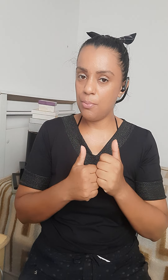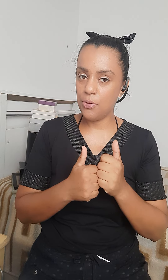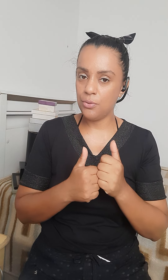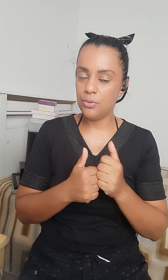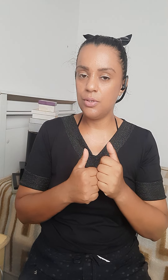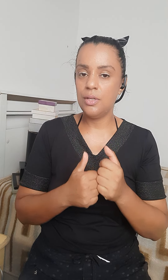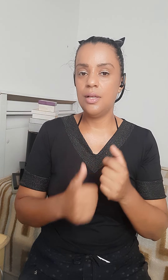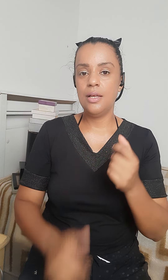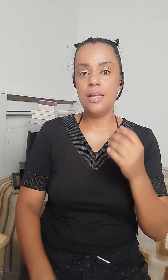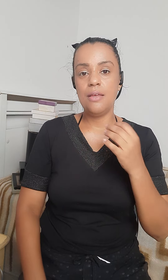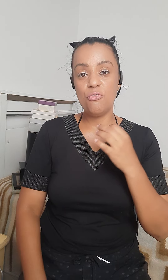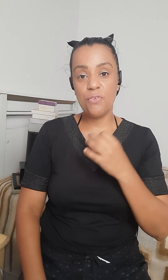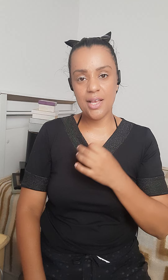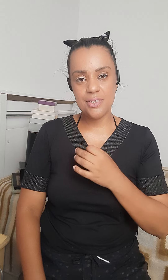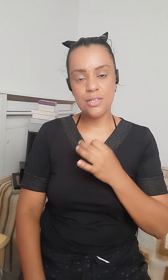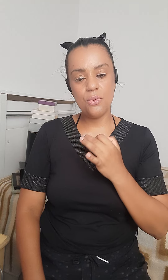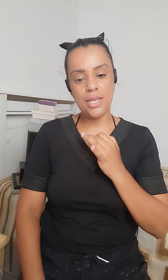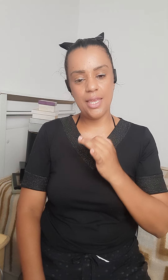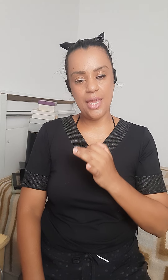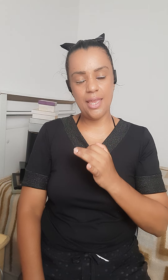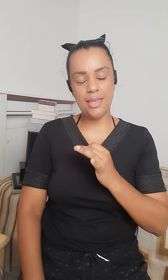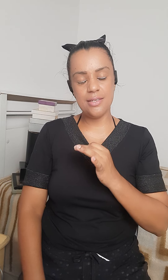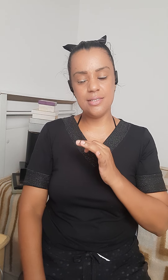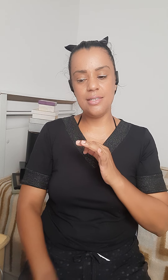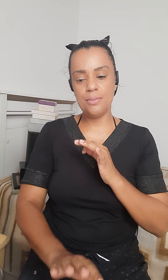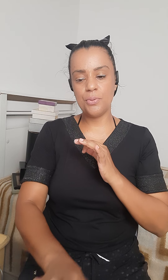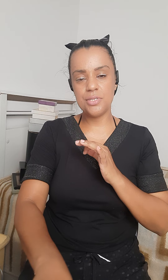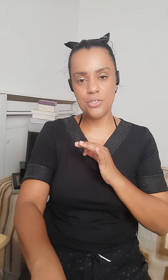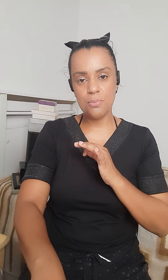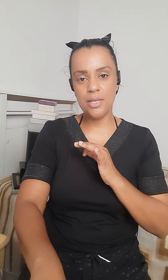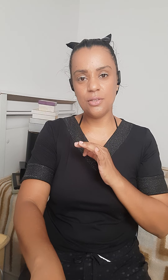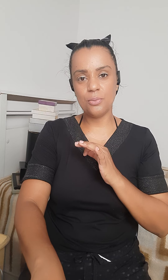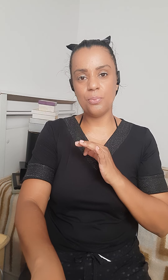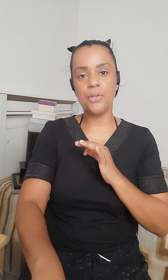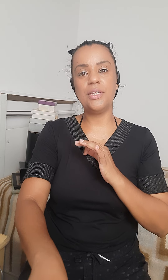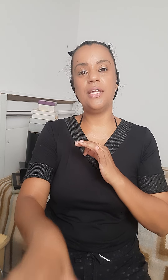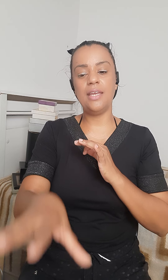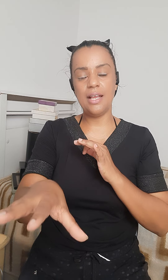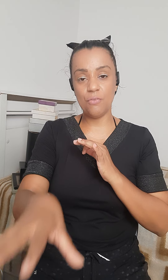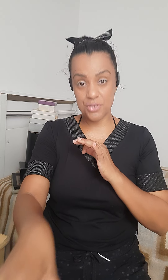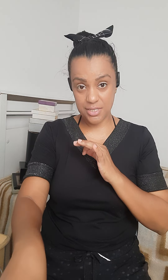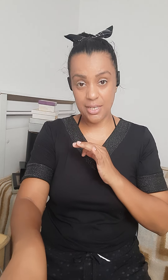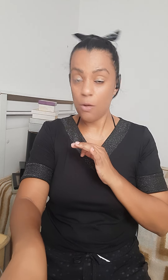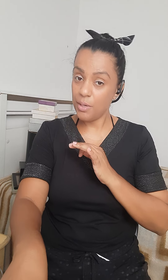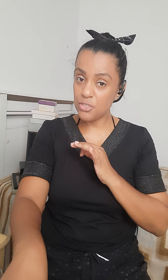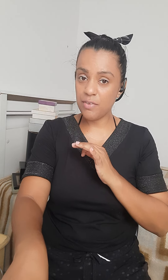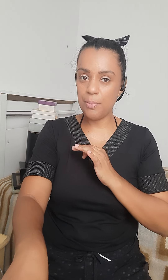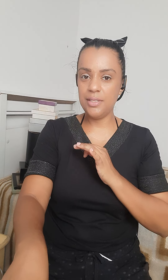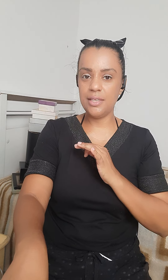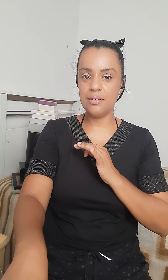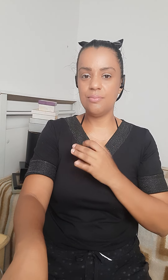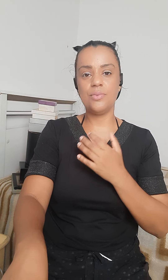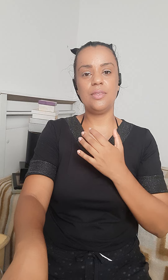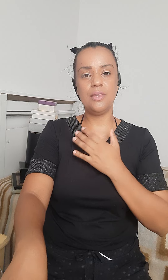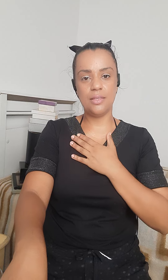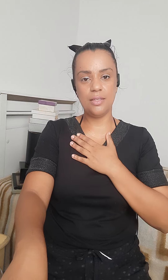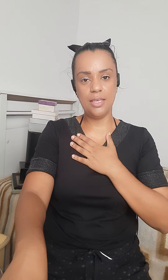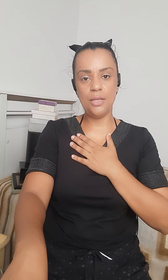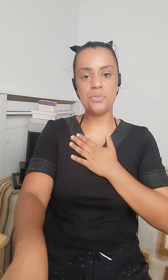apoio. Façam esse procedimento, porque você realmente vai aprender. Eu